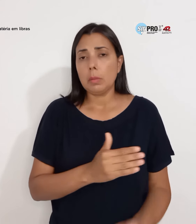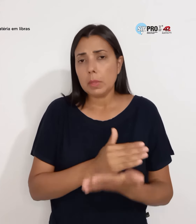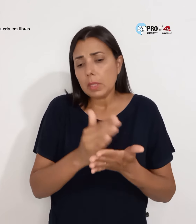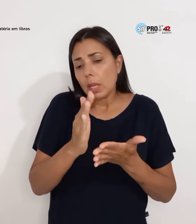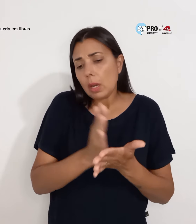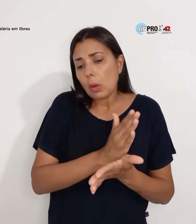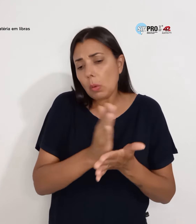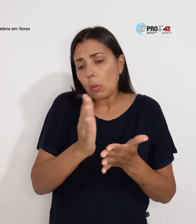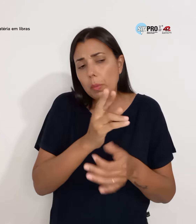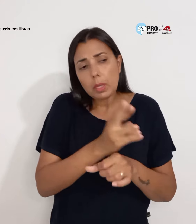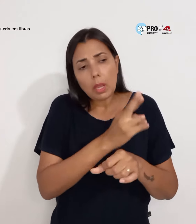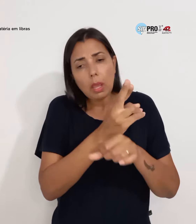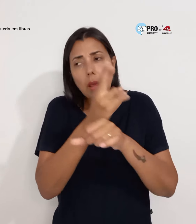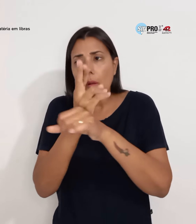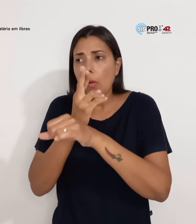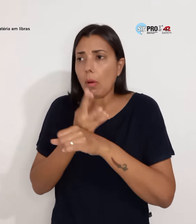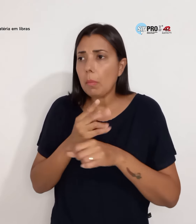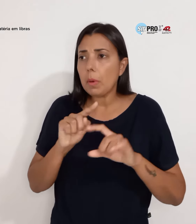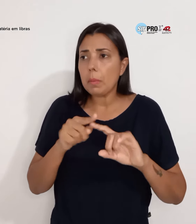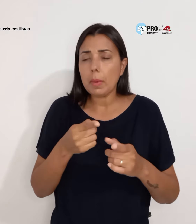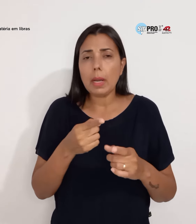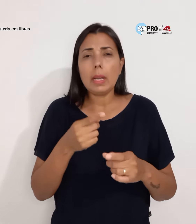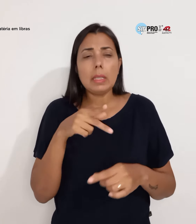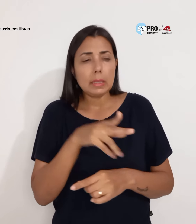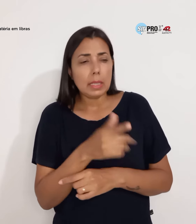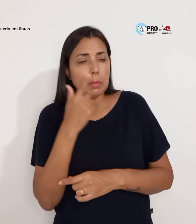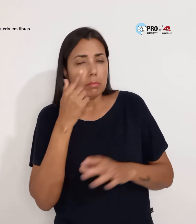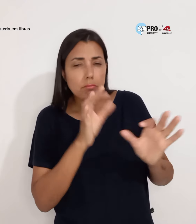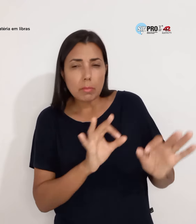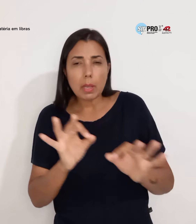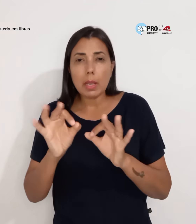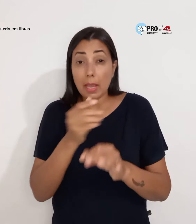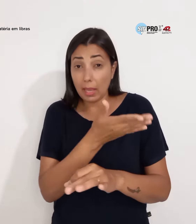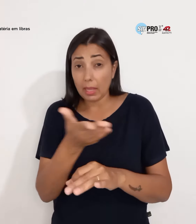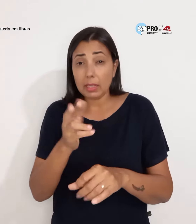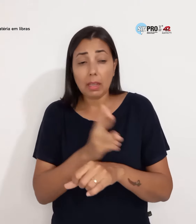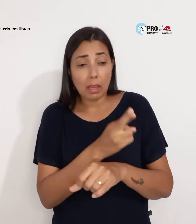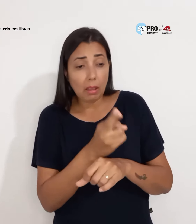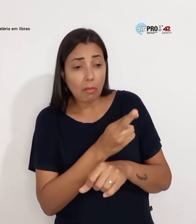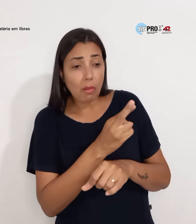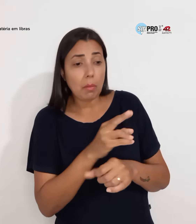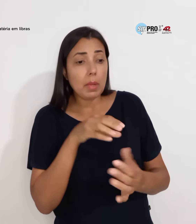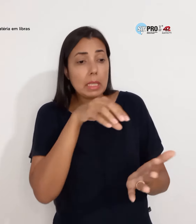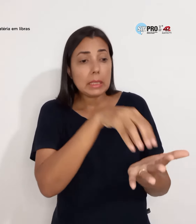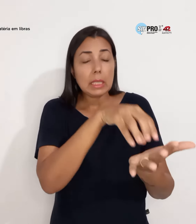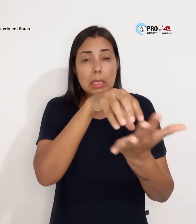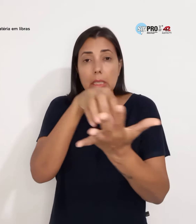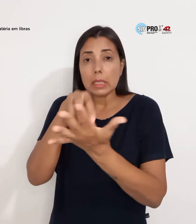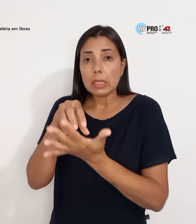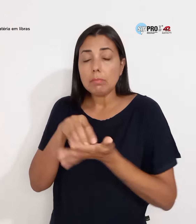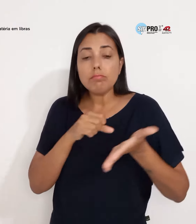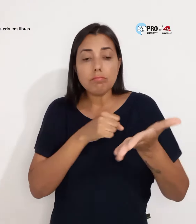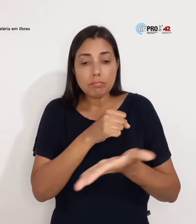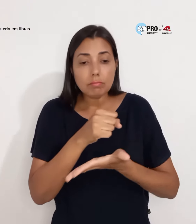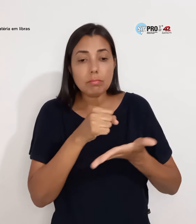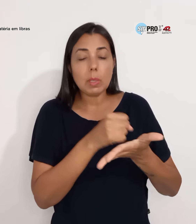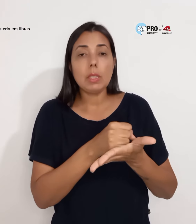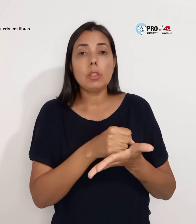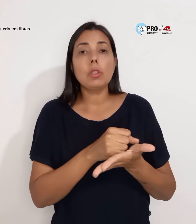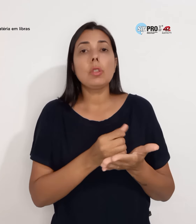por algumas reformas, mas, notadamente, essas reformas foram centradas basicamente na